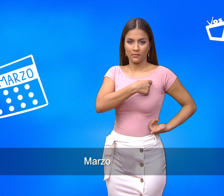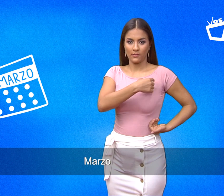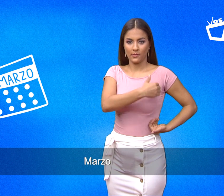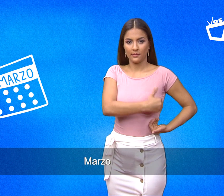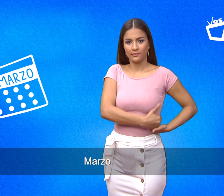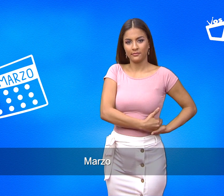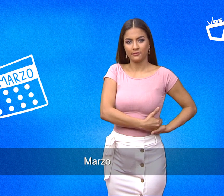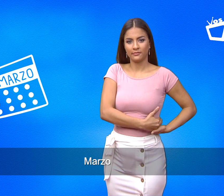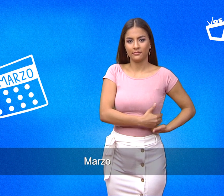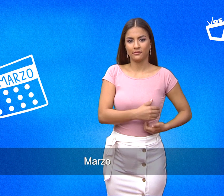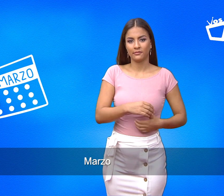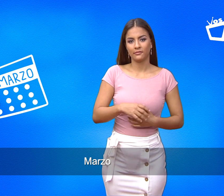marzo